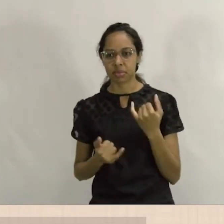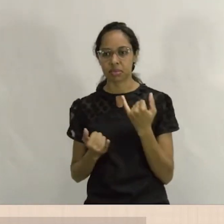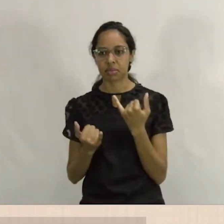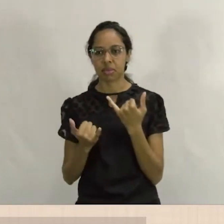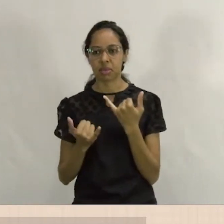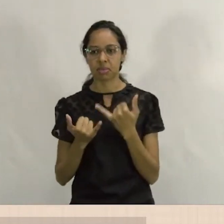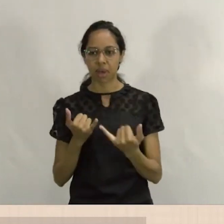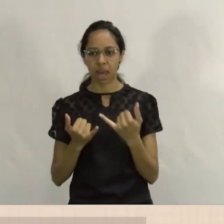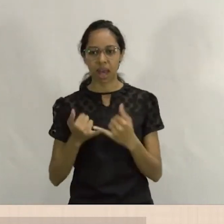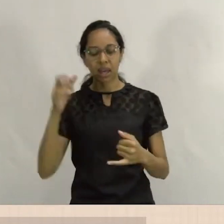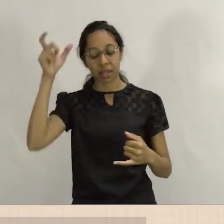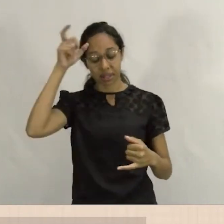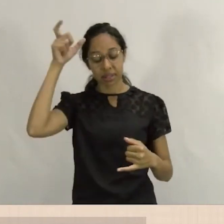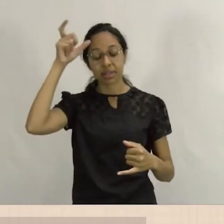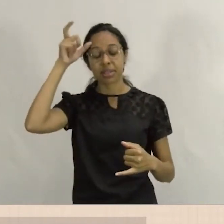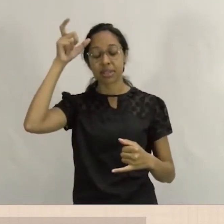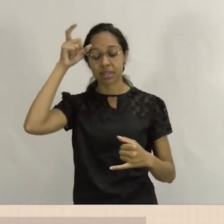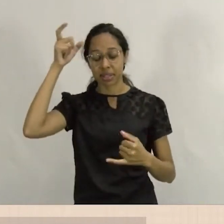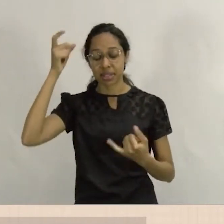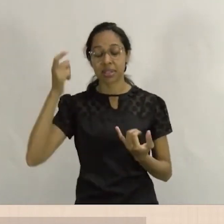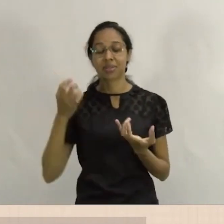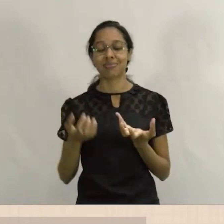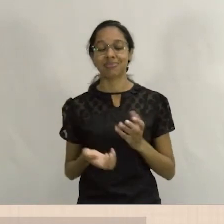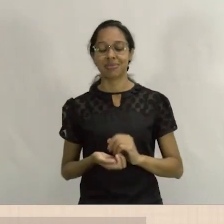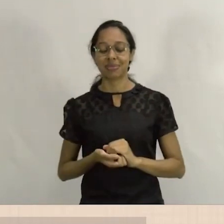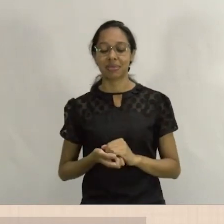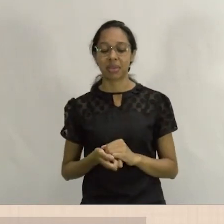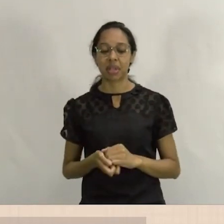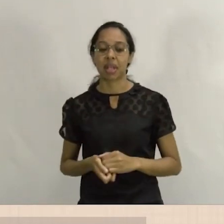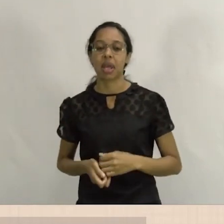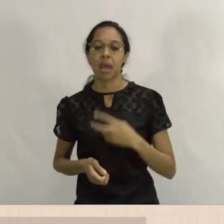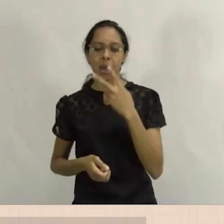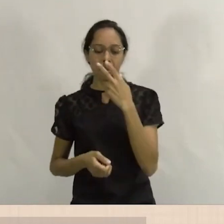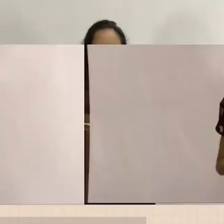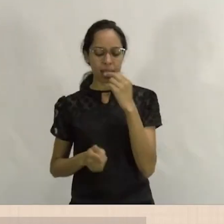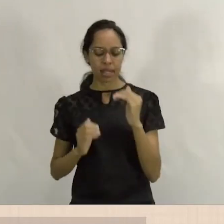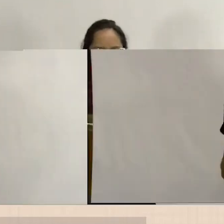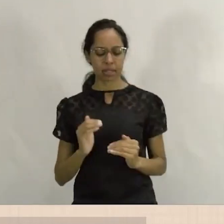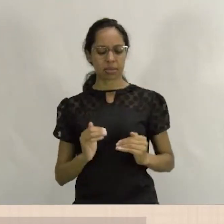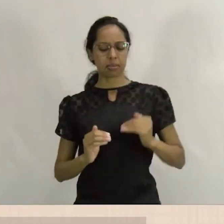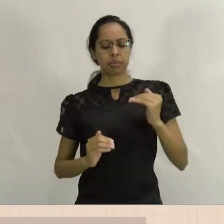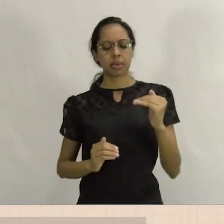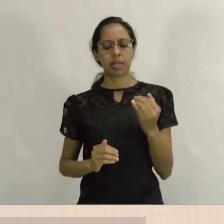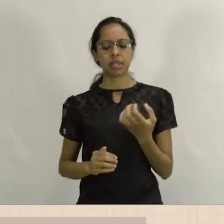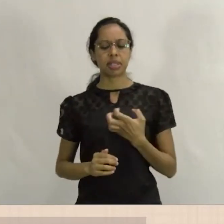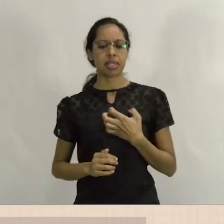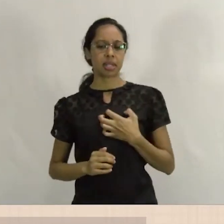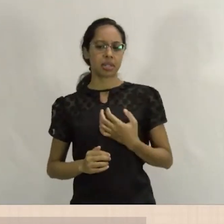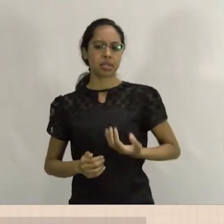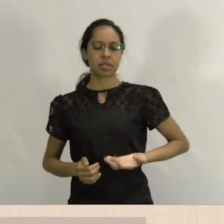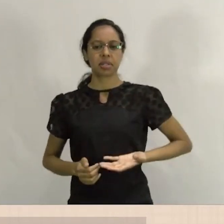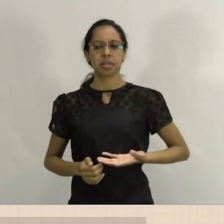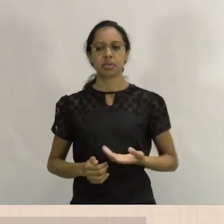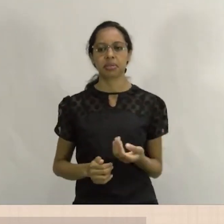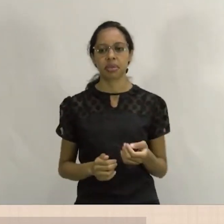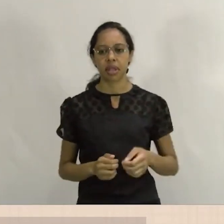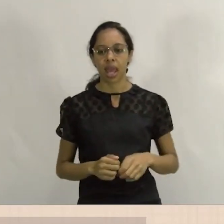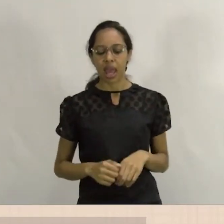presunçosos, se acham alguma coisa para criticar, para falar, inventores de